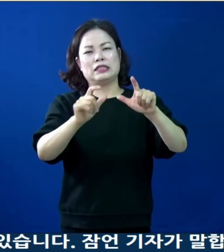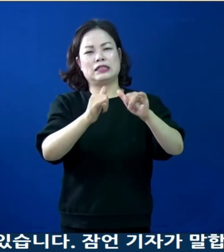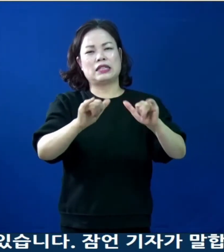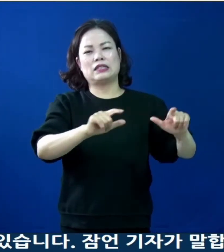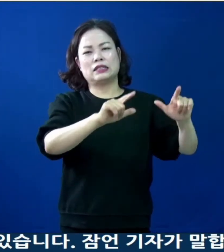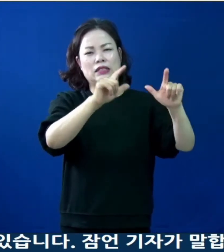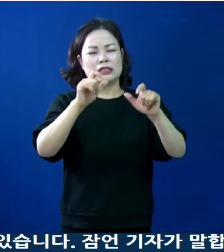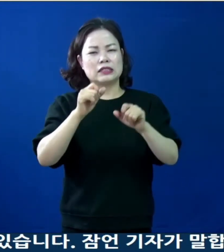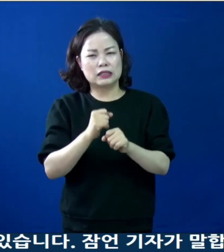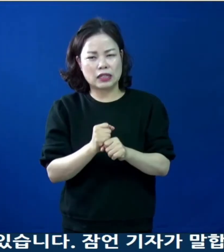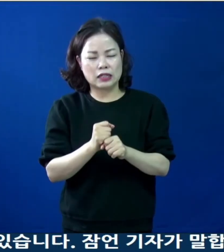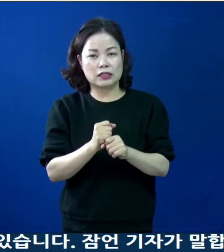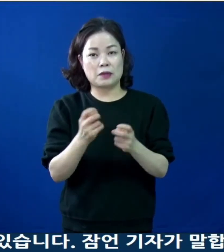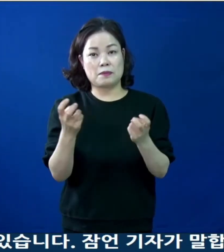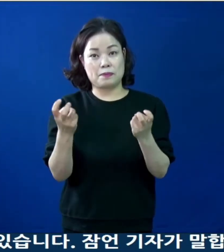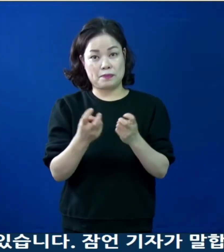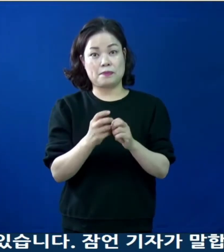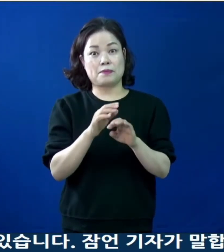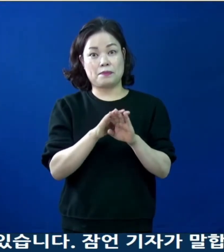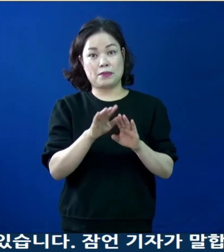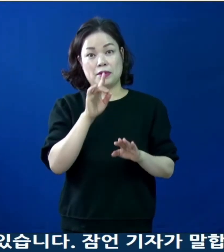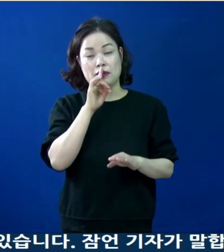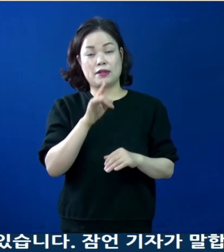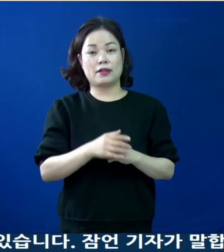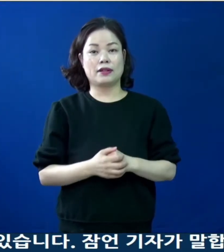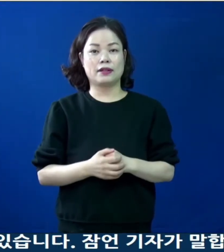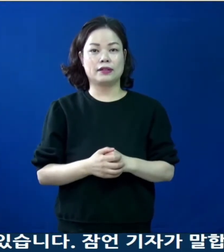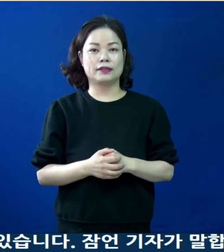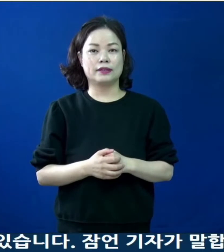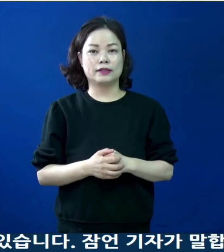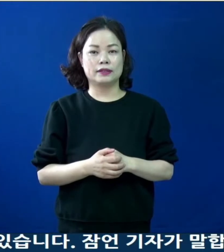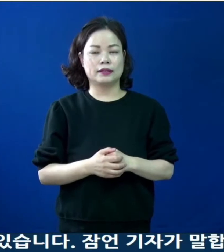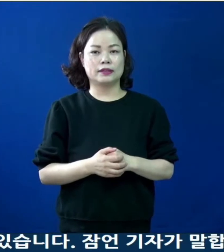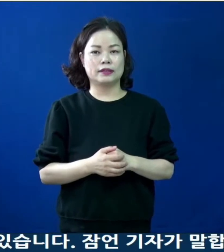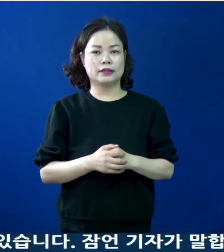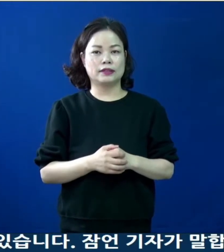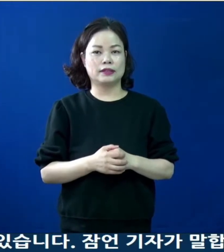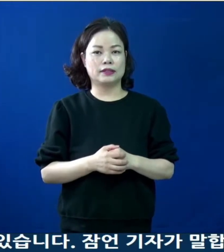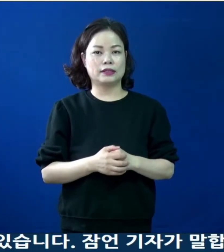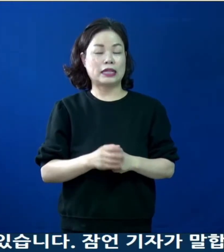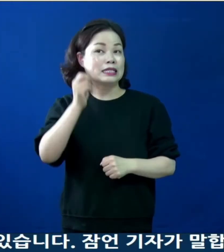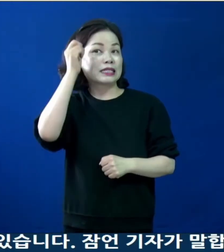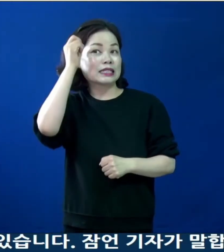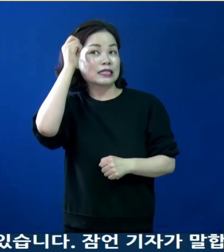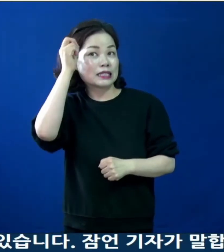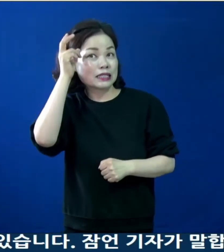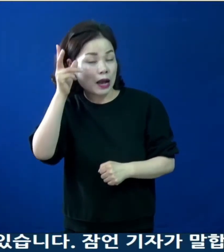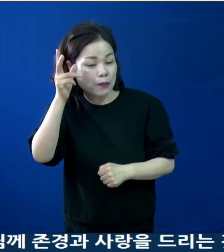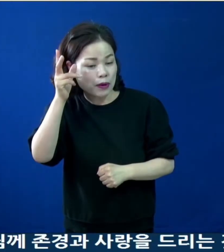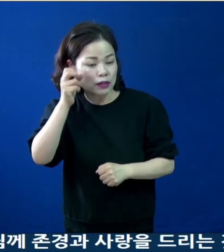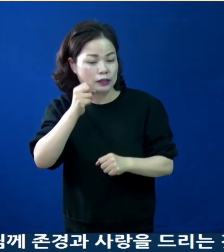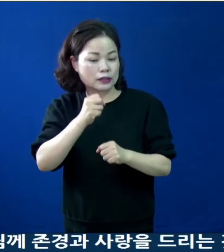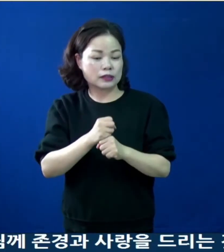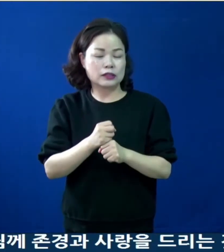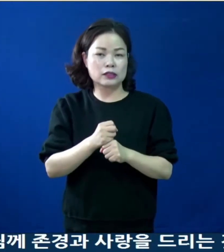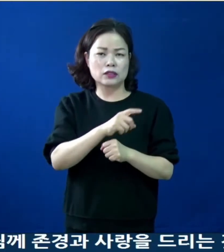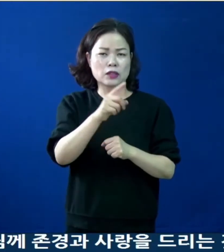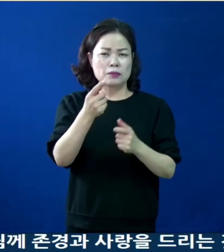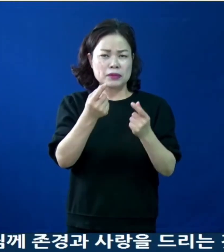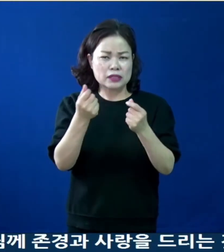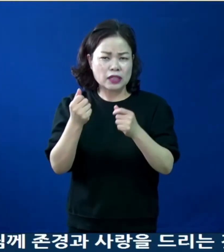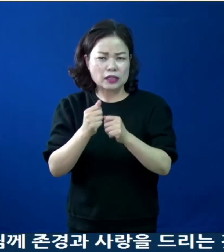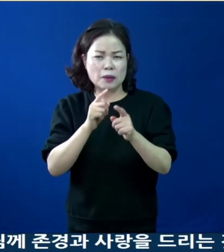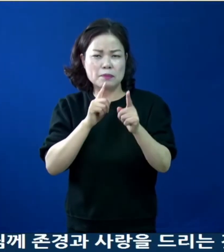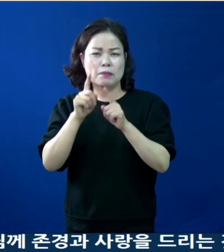근본적인 해법이라고 성경은 가르칩니다. 잠언 19장 23절에는 유사하면서도 또 한 걸음